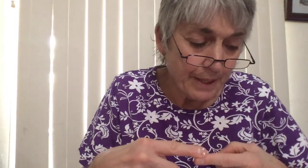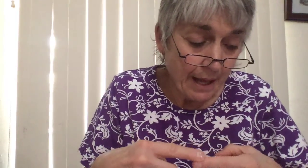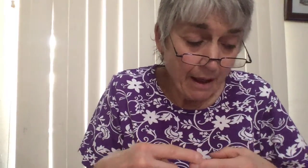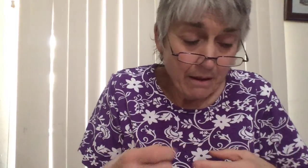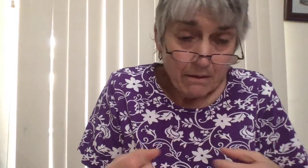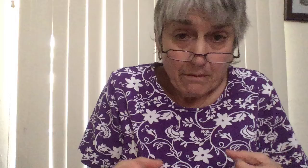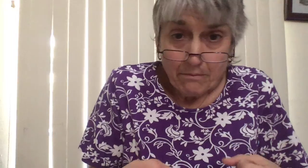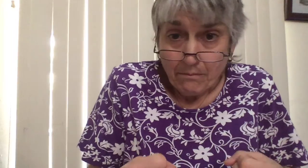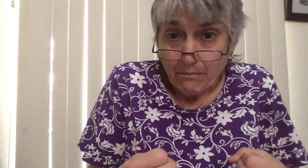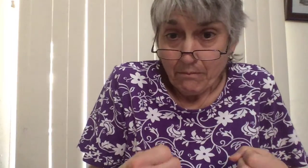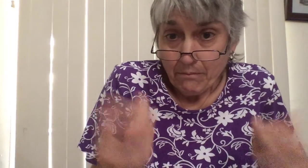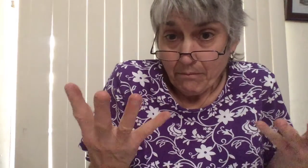Combien?